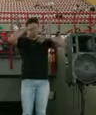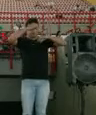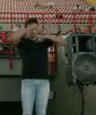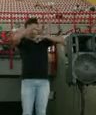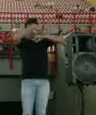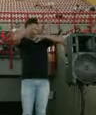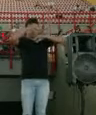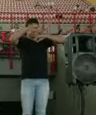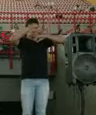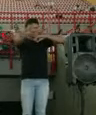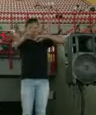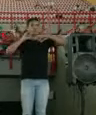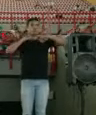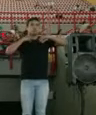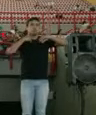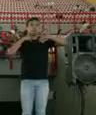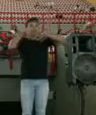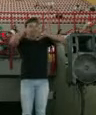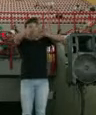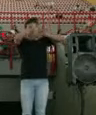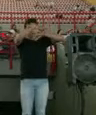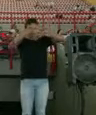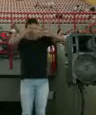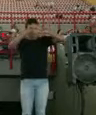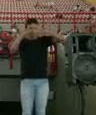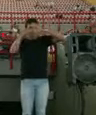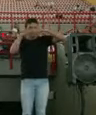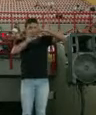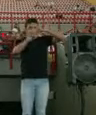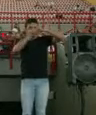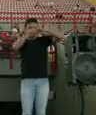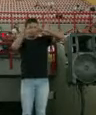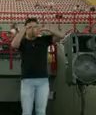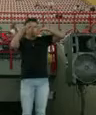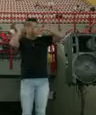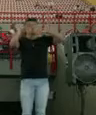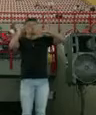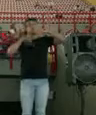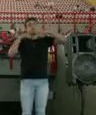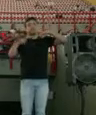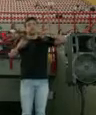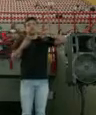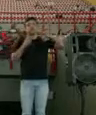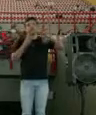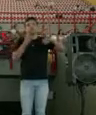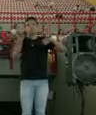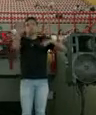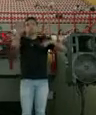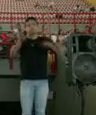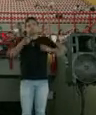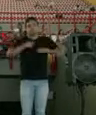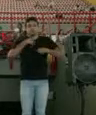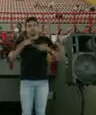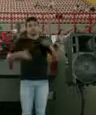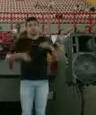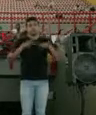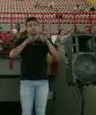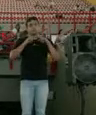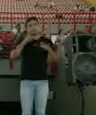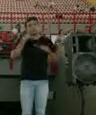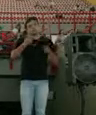meu metabolismo, partes do pressuposto que não tem ali mais substâncias o quê? Úteis. Então, não vejo muita